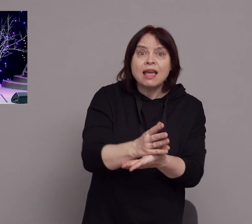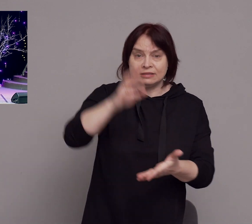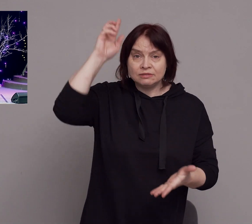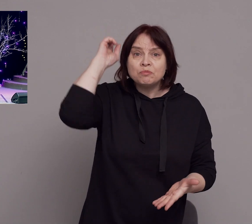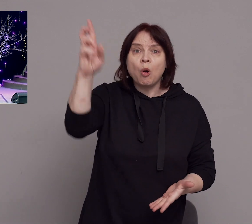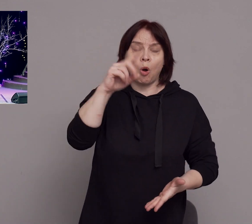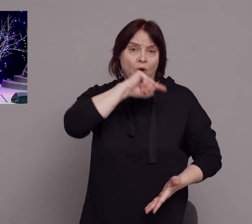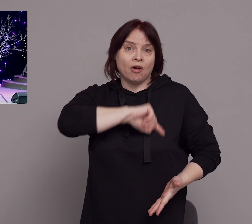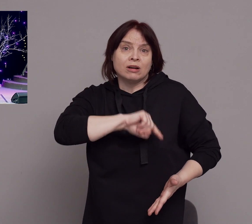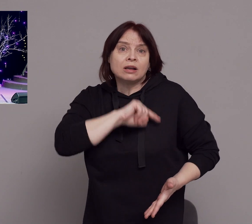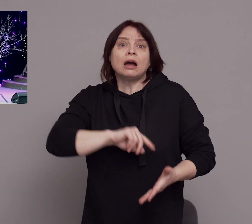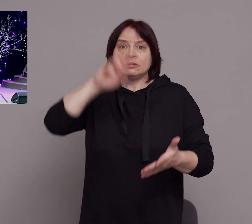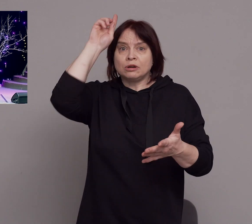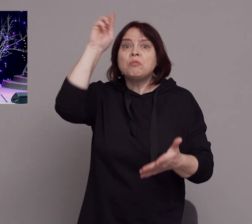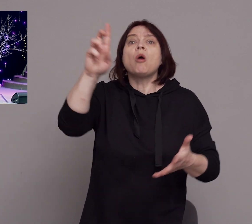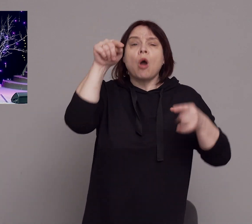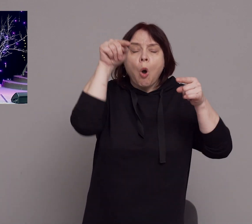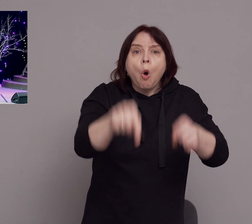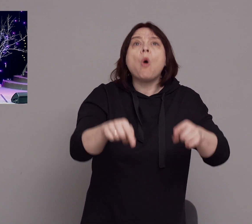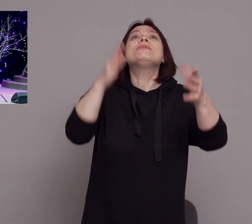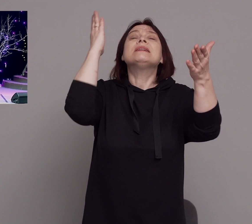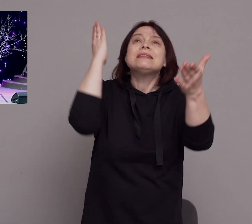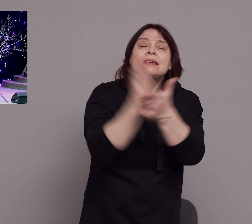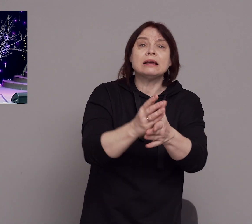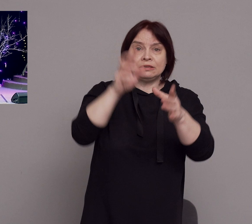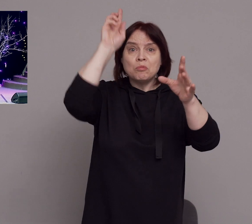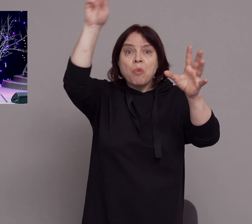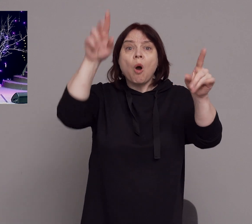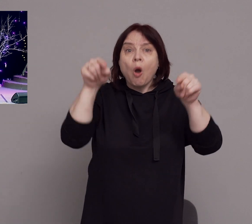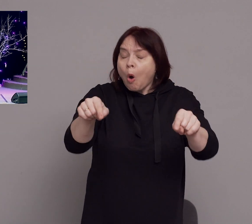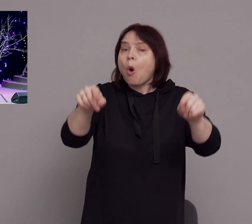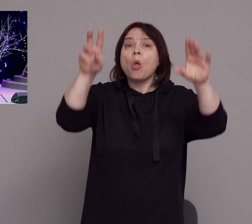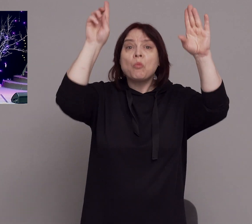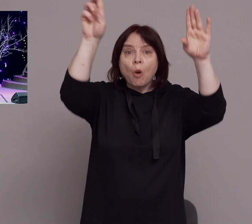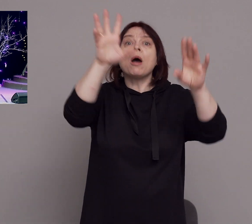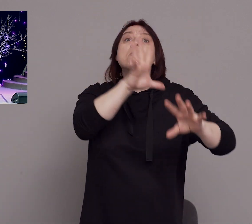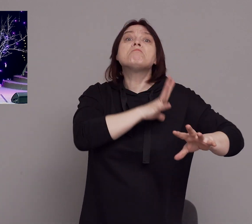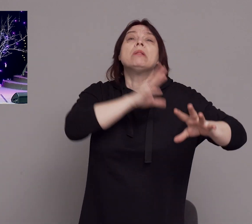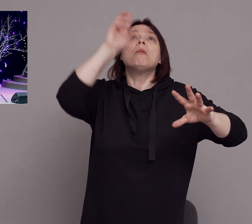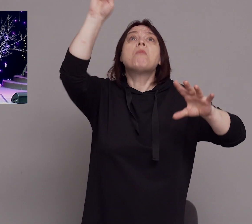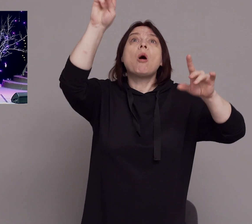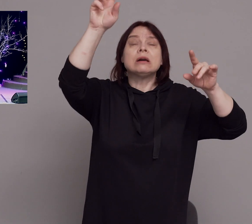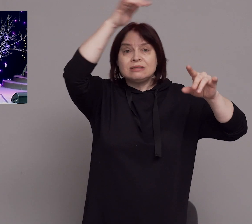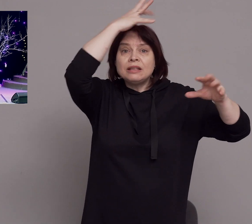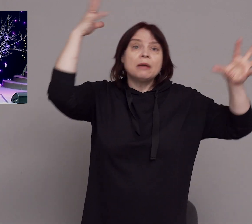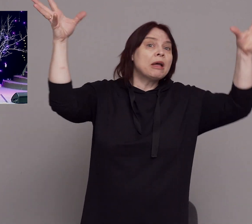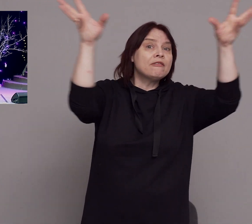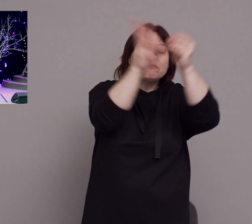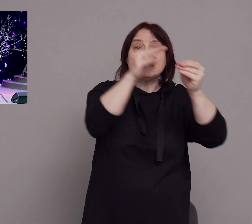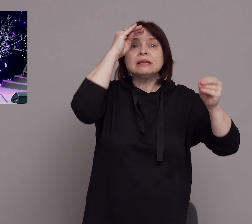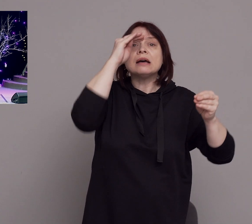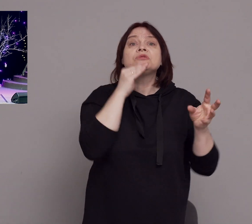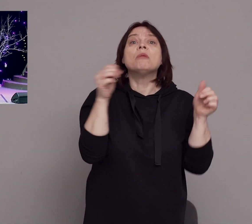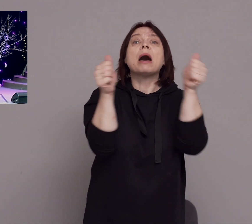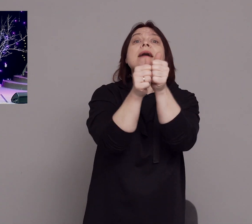внутренней реальности. Он был образом Богом, потому что он был Богом. Иисус был по сути Богом. И здесь опять Иоанна,